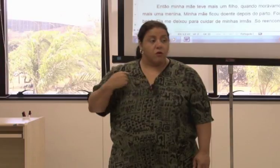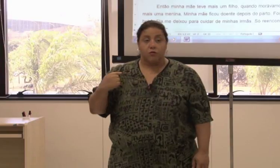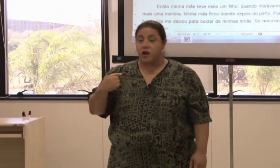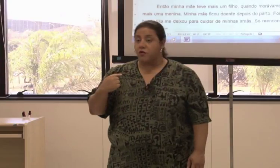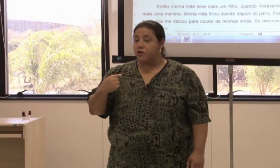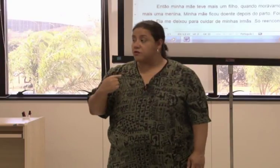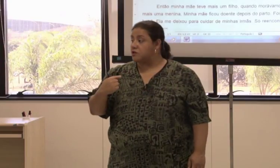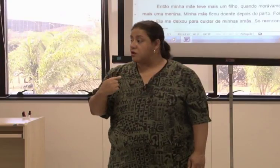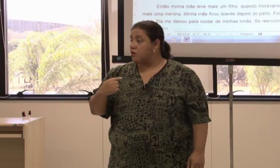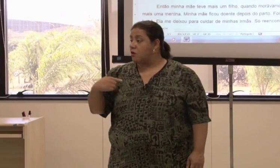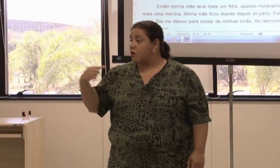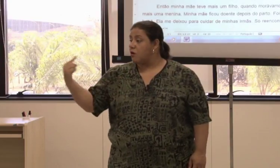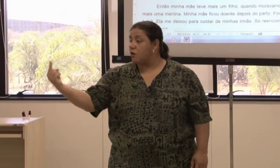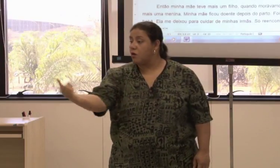Por que eu fiz um ciclo?